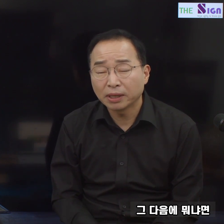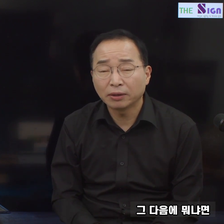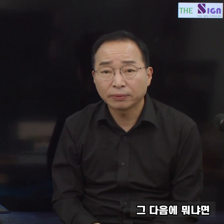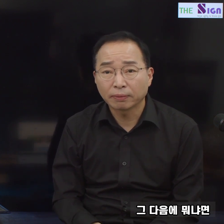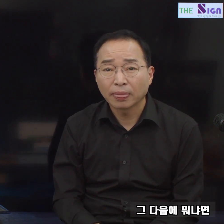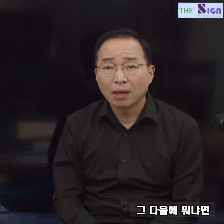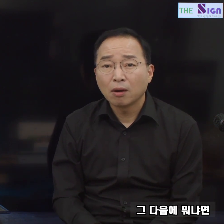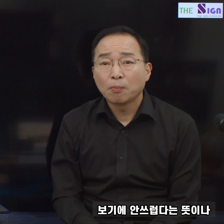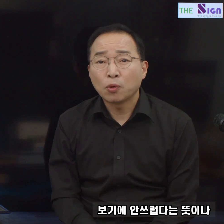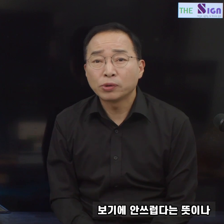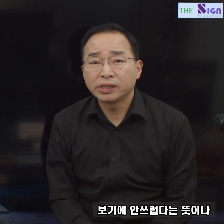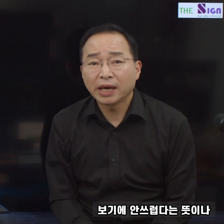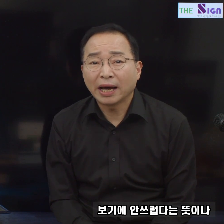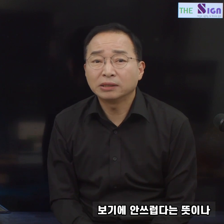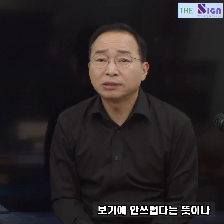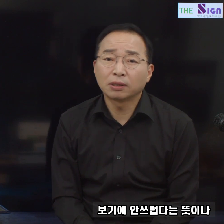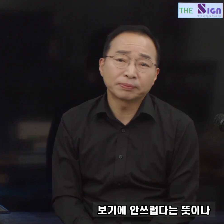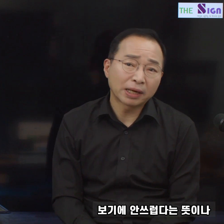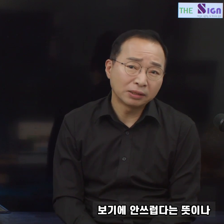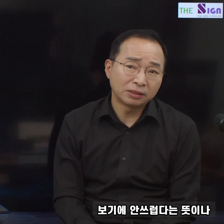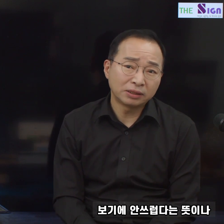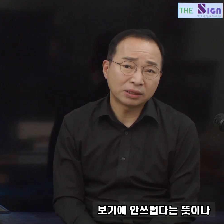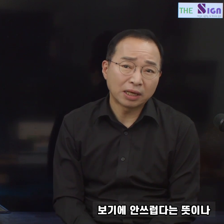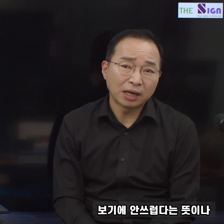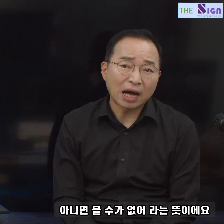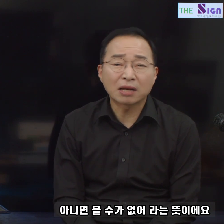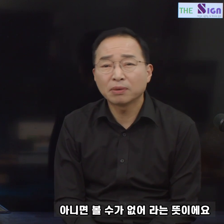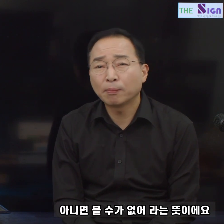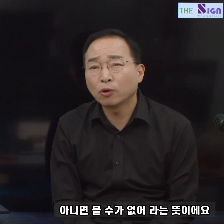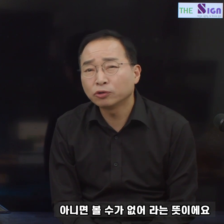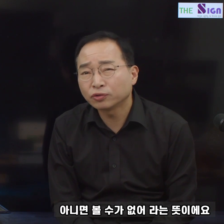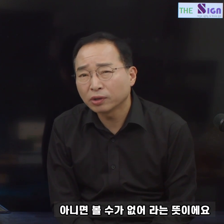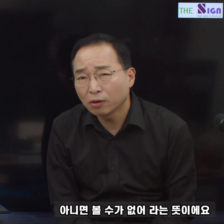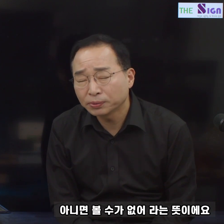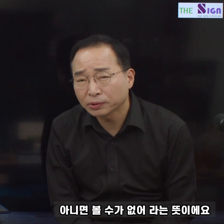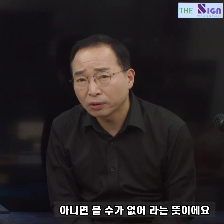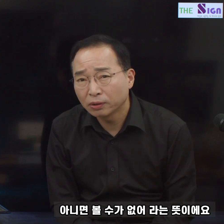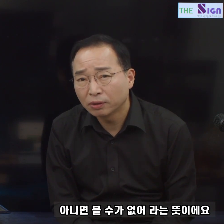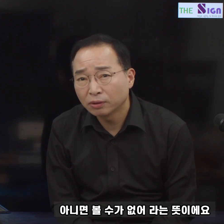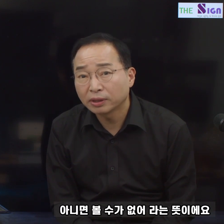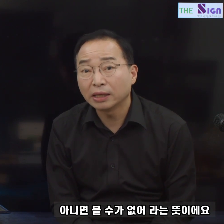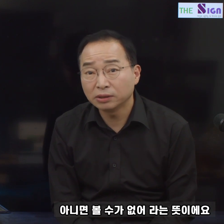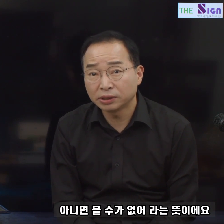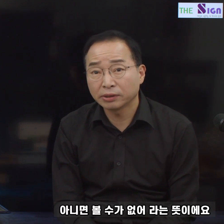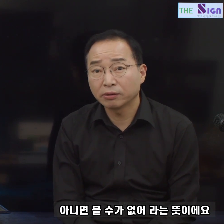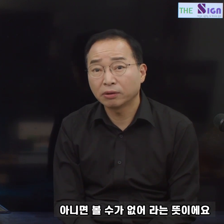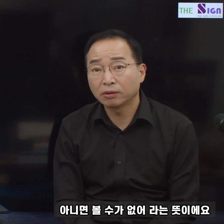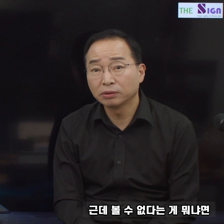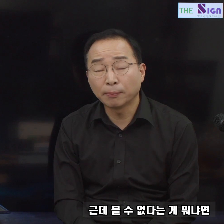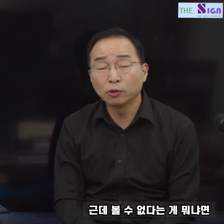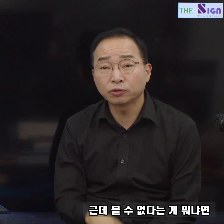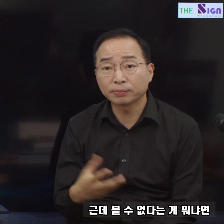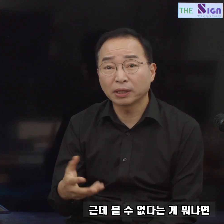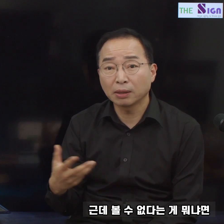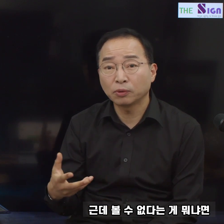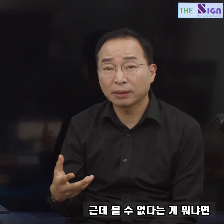뭐냐면 보기에 안쓰럽다는 뜻이나 아니면 볼 수가 없어 라는 뜻이에요. 근데 볼 수 없다는 게